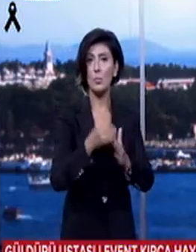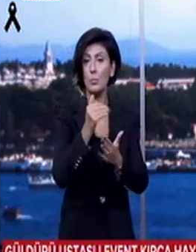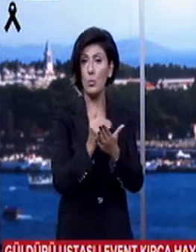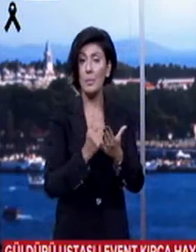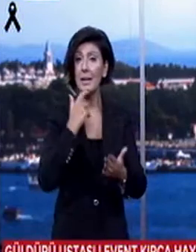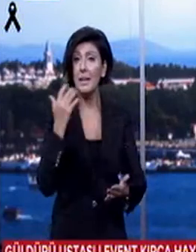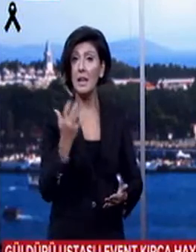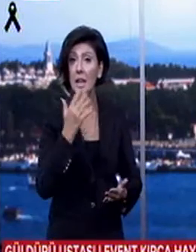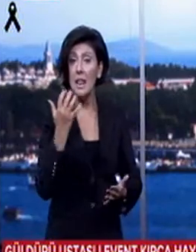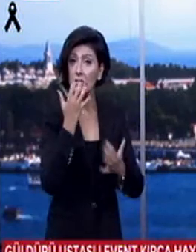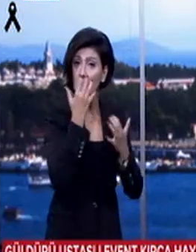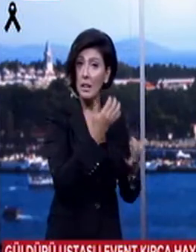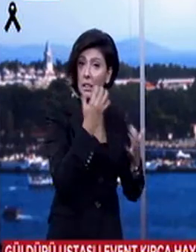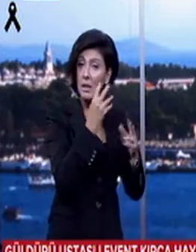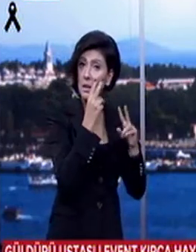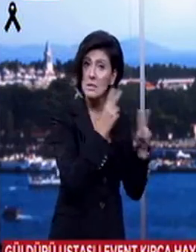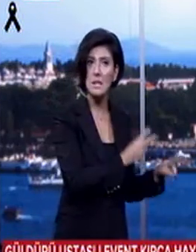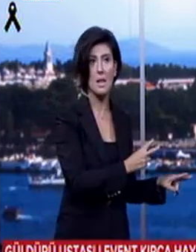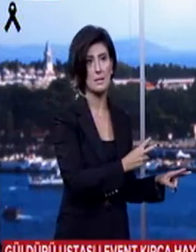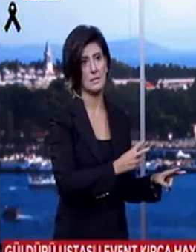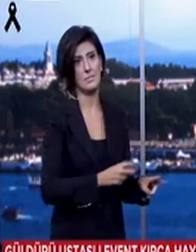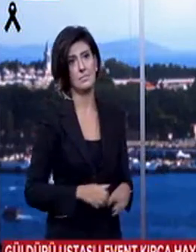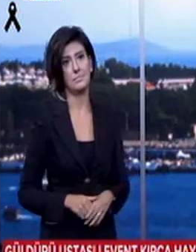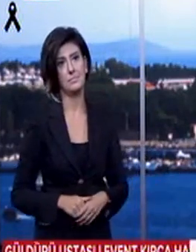programı yıllarca ilgiyle izlendi.